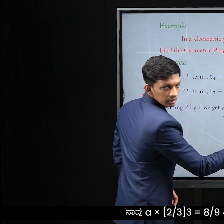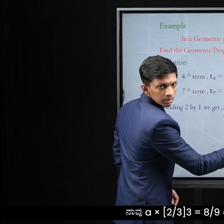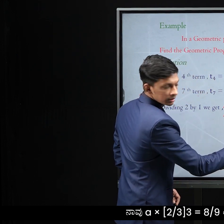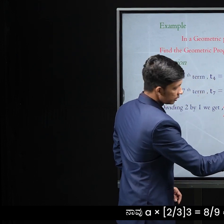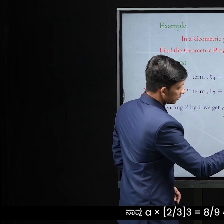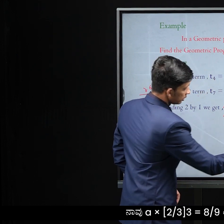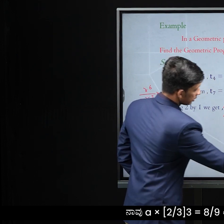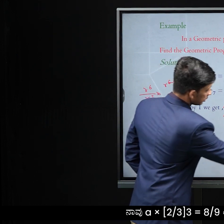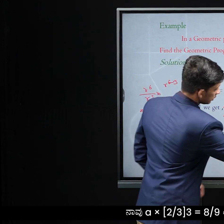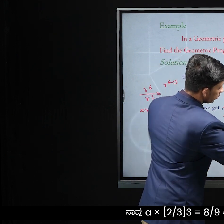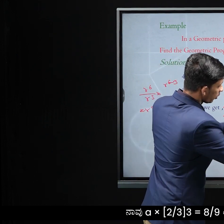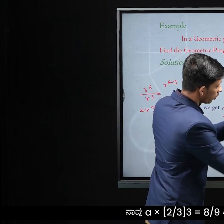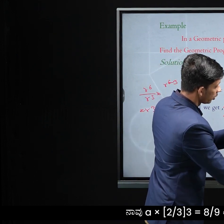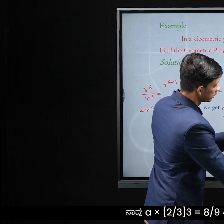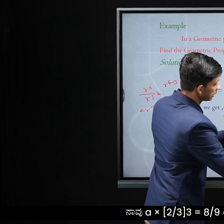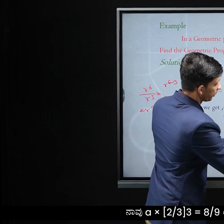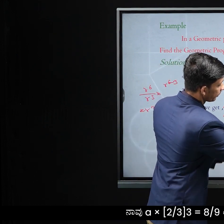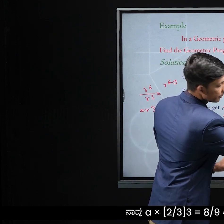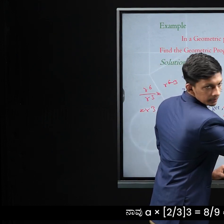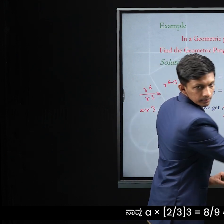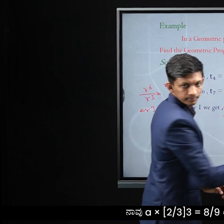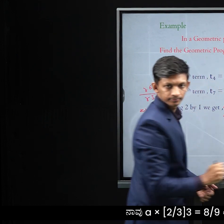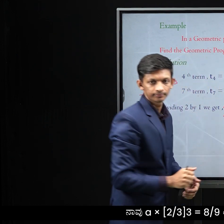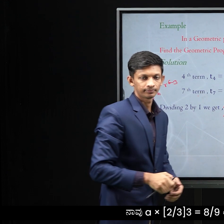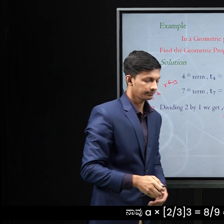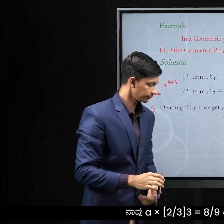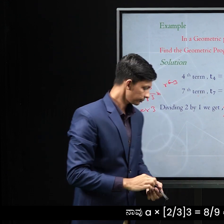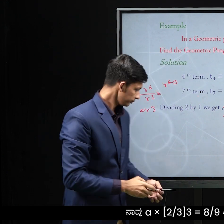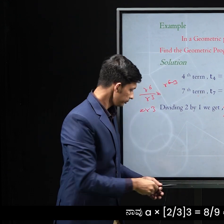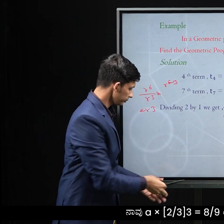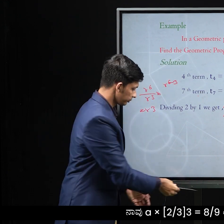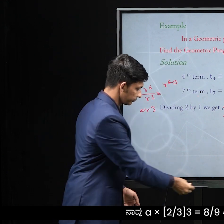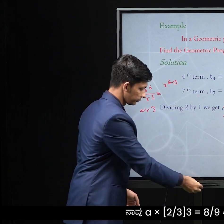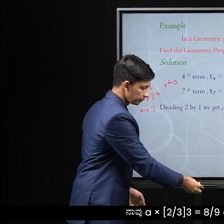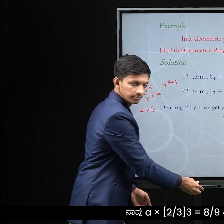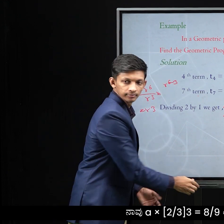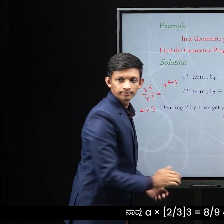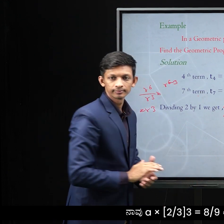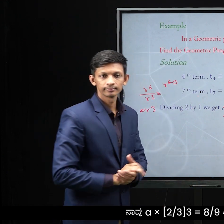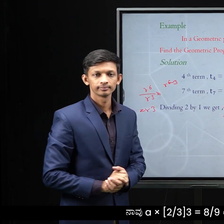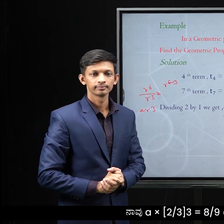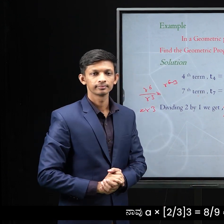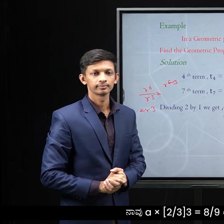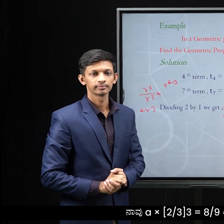2/3 ಪವರ್ 3 ಇಸ್ಕ್ವಲ್ ಟು 8/9 a ಇಸ್ಕ್ವಲ್ ಟು 3 ಅನ್ನು ಪಡೆಯುತ್ತೇವೆ.